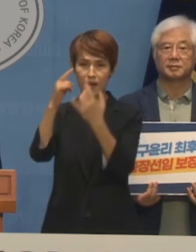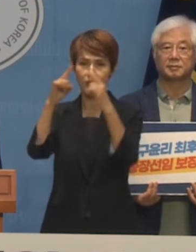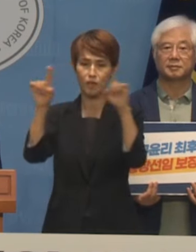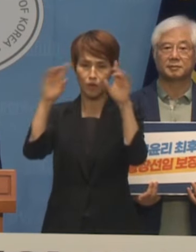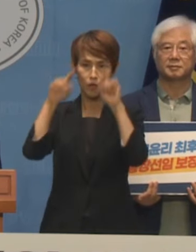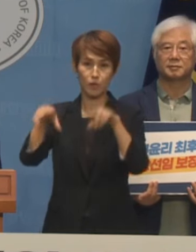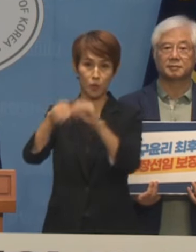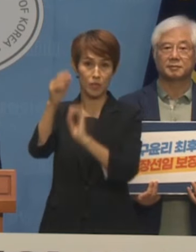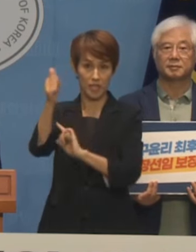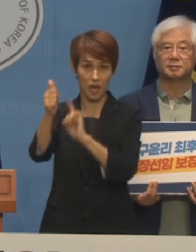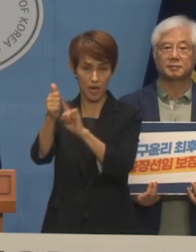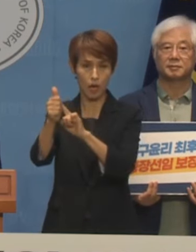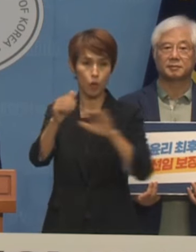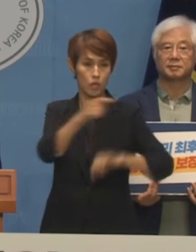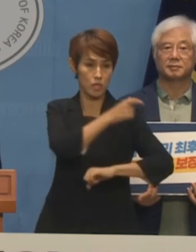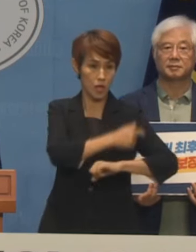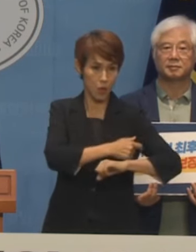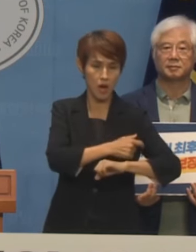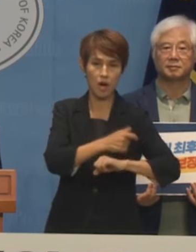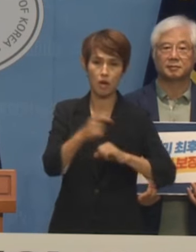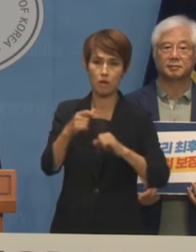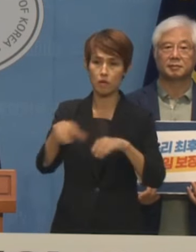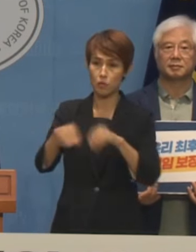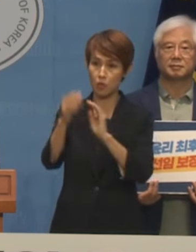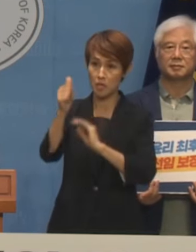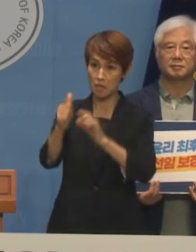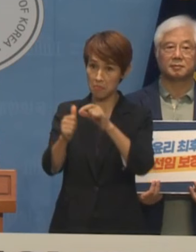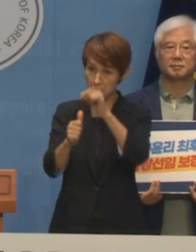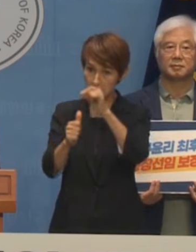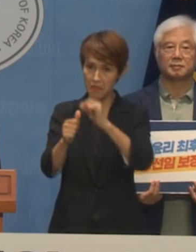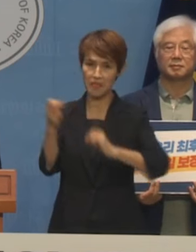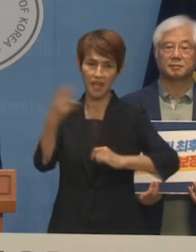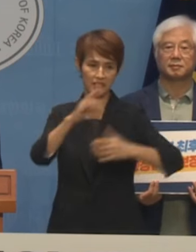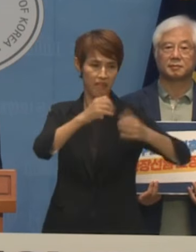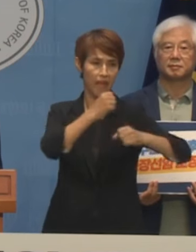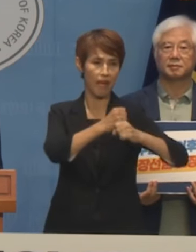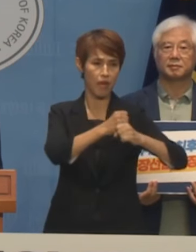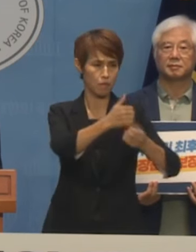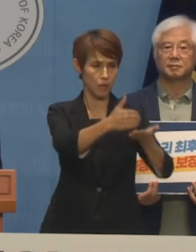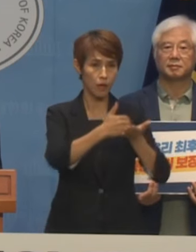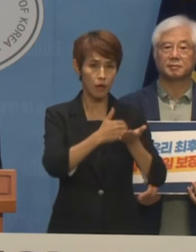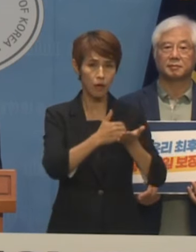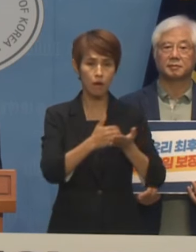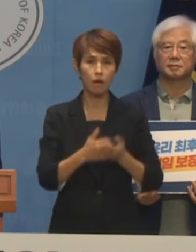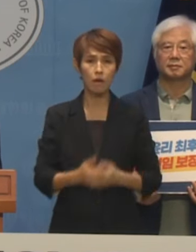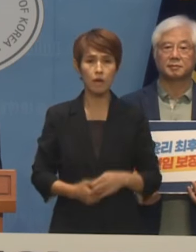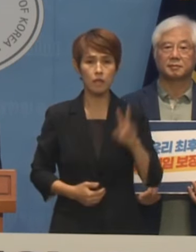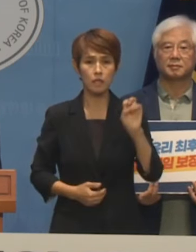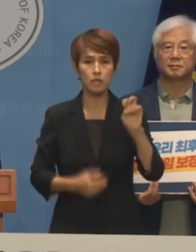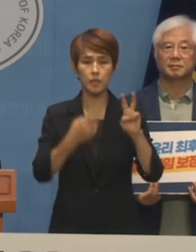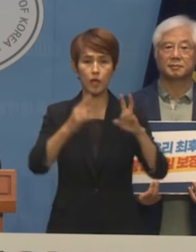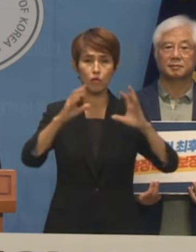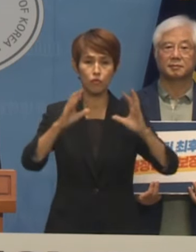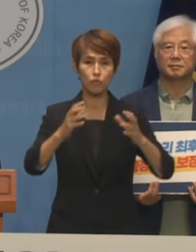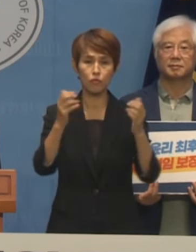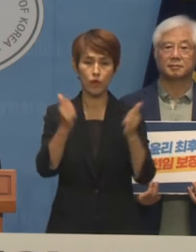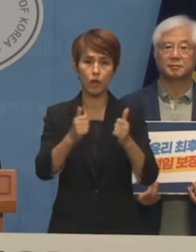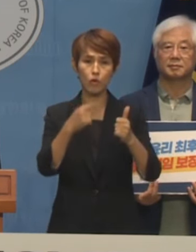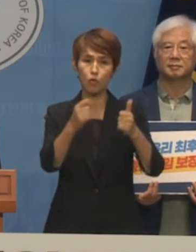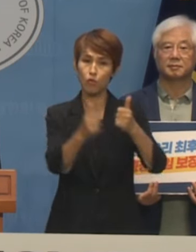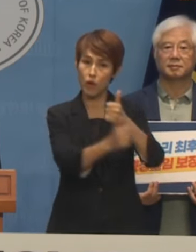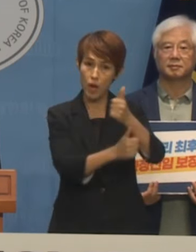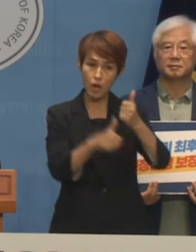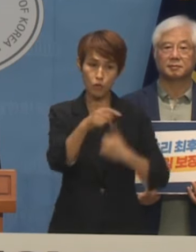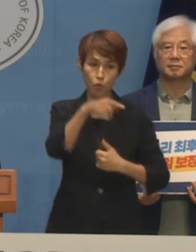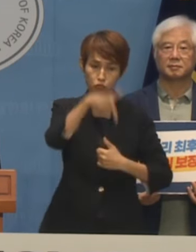이사회는 총장 선임에 대한 재의결을 하겠다고 나섰습니다. 이에 22대 국회 교육위원회 소속인